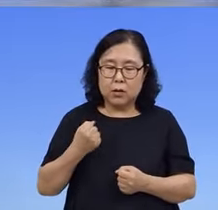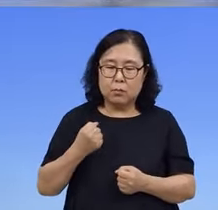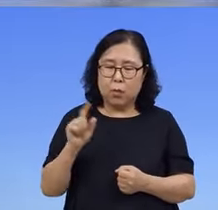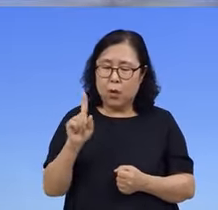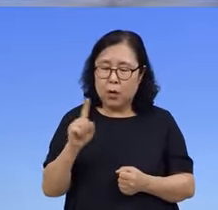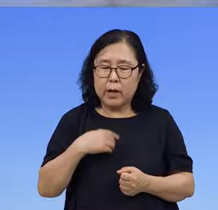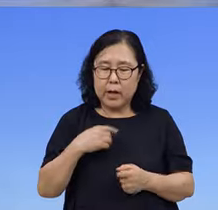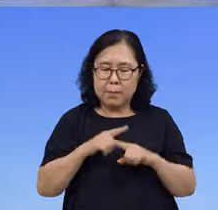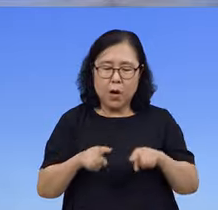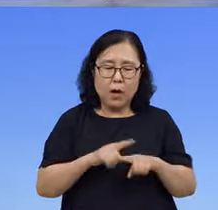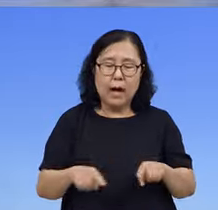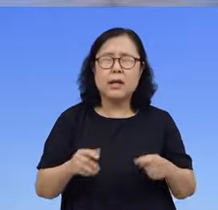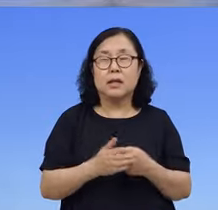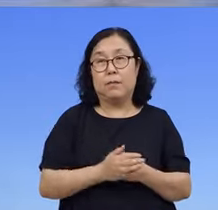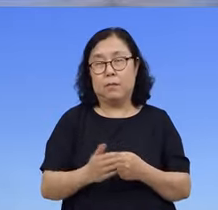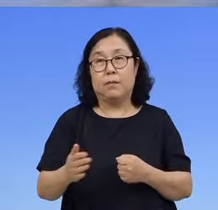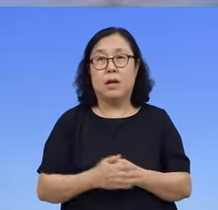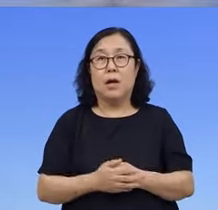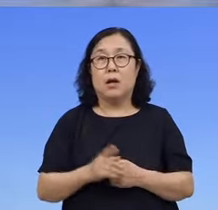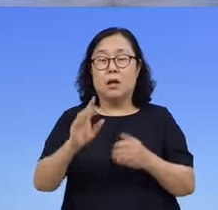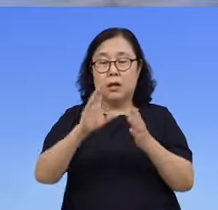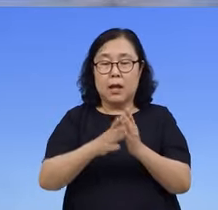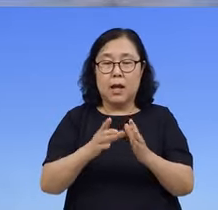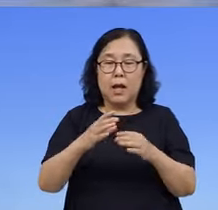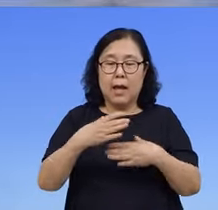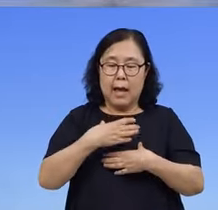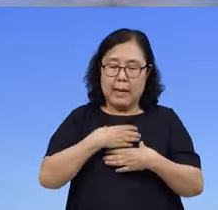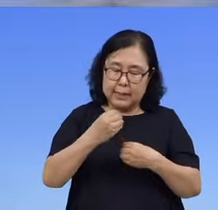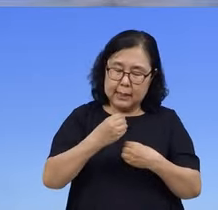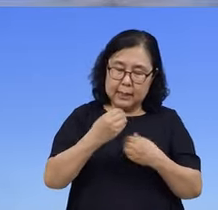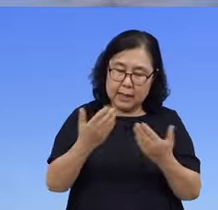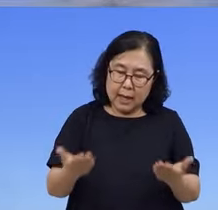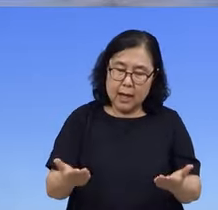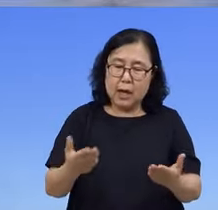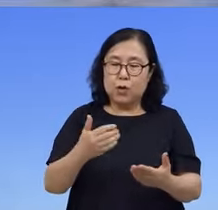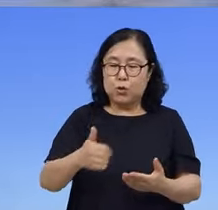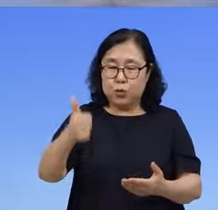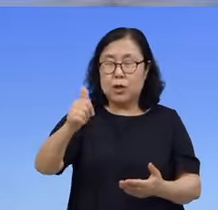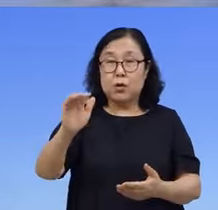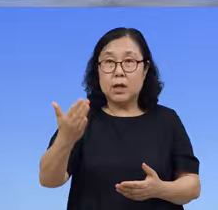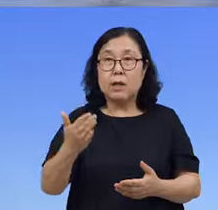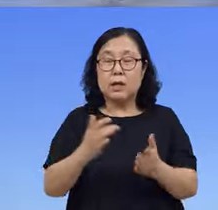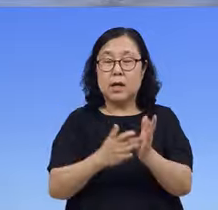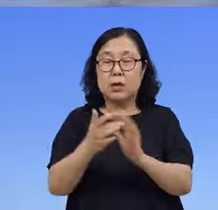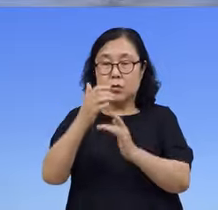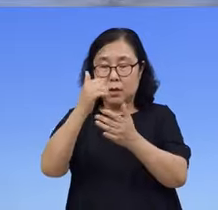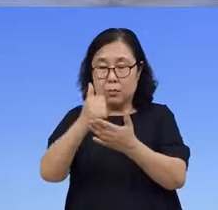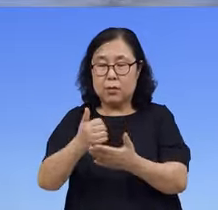나를 판단하기 때문이에요. 그럴 때 안식의 주인이신